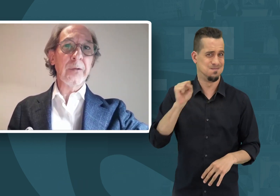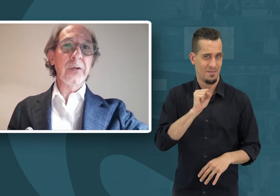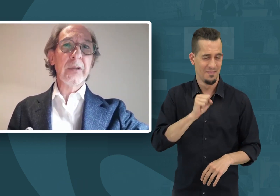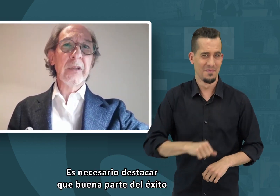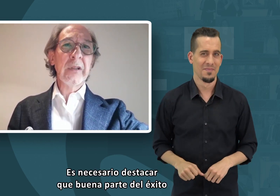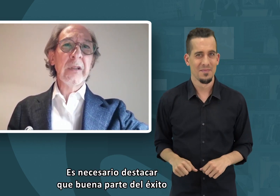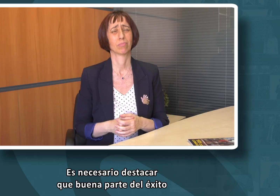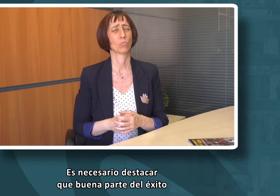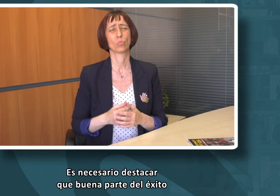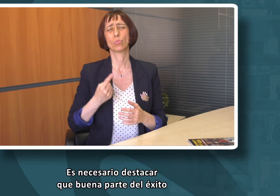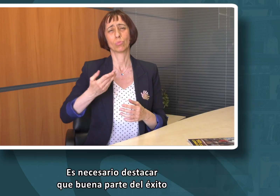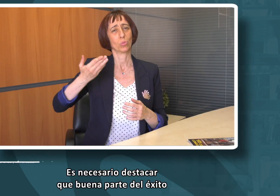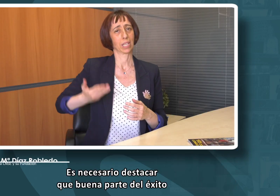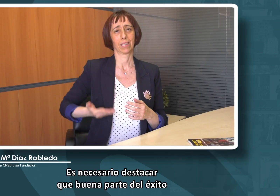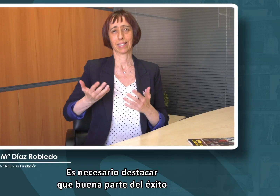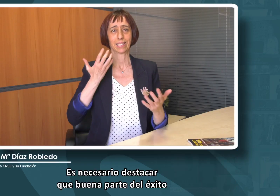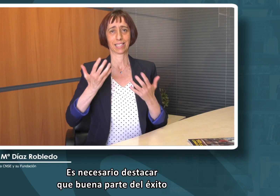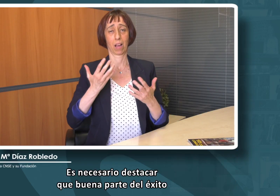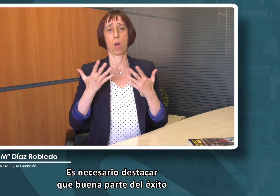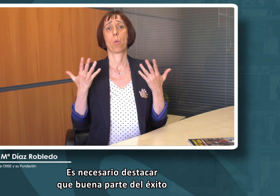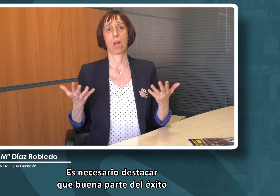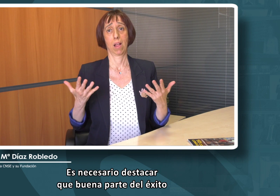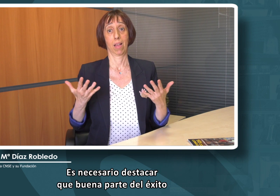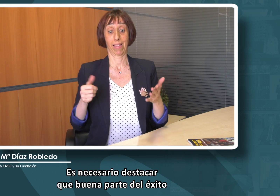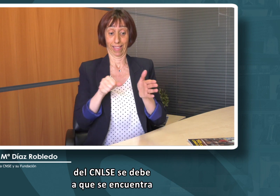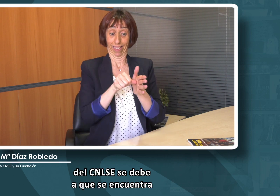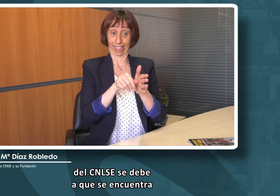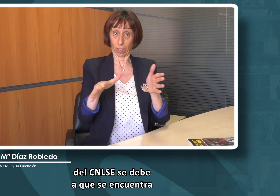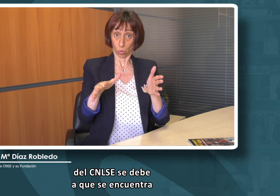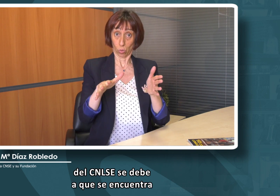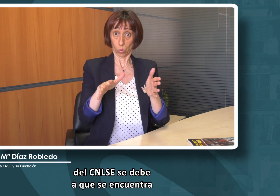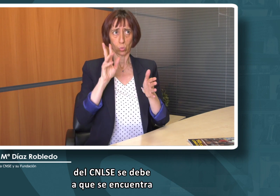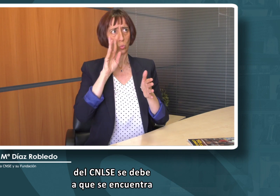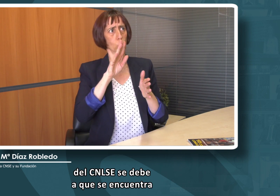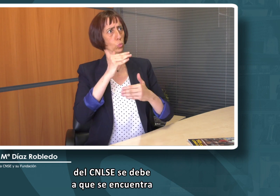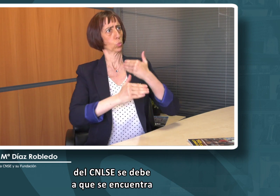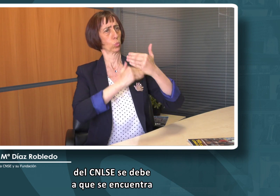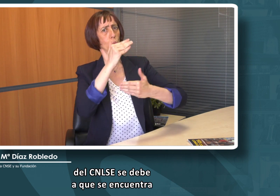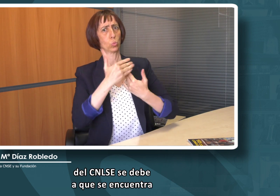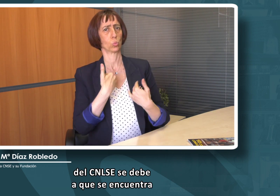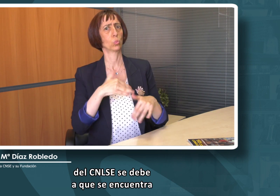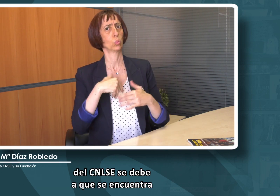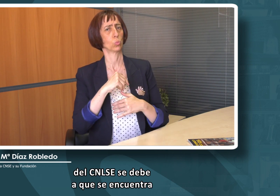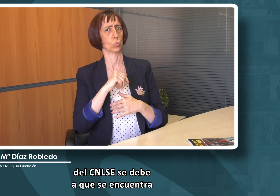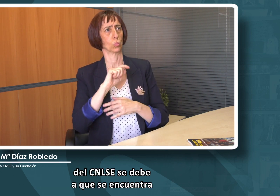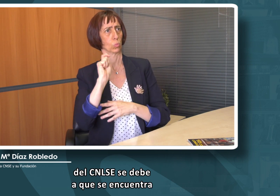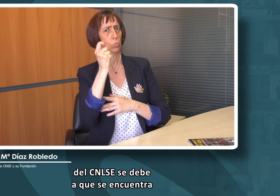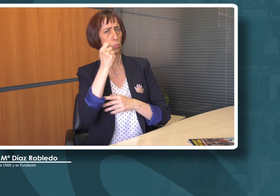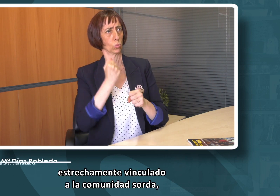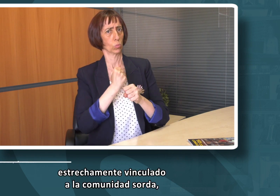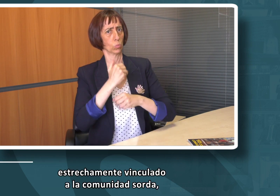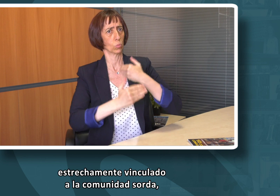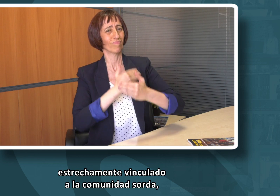extraordinarios frutos. Es necesario destacar que buena parte del éxito del CNELSE se debe a que se